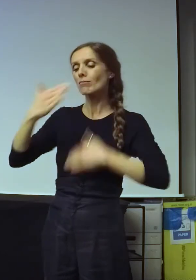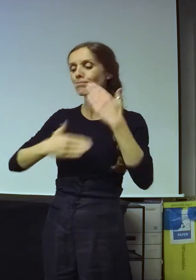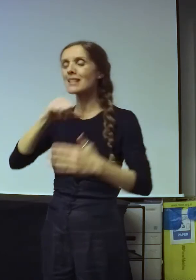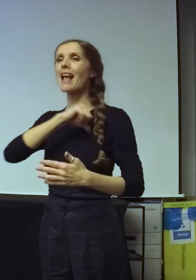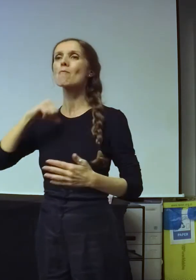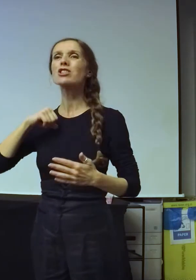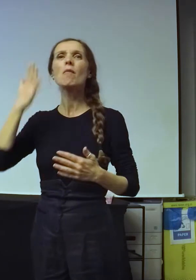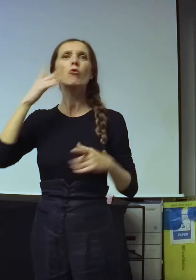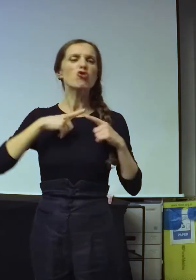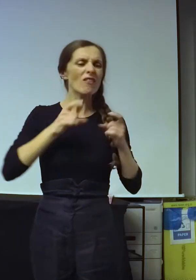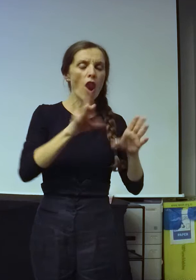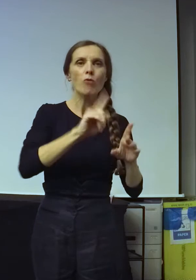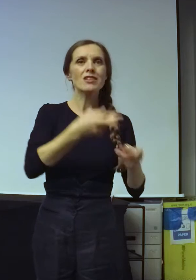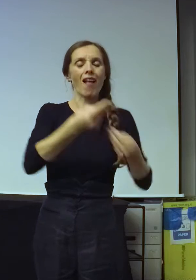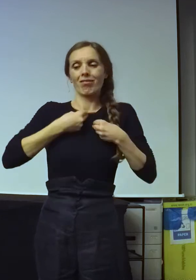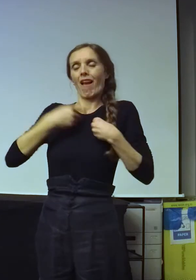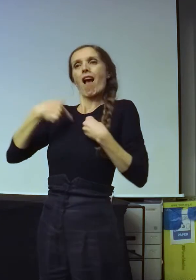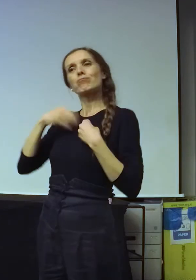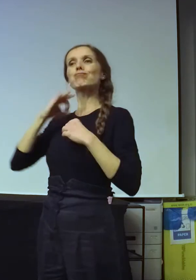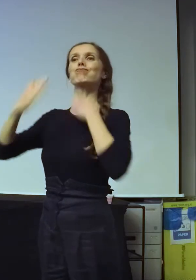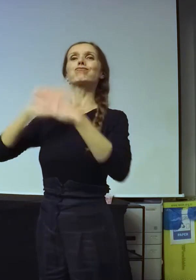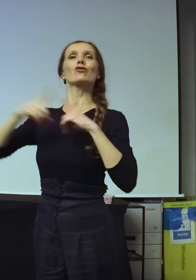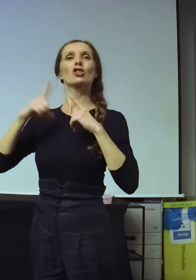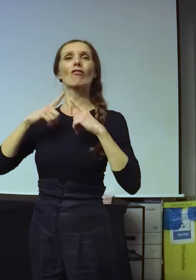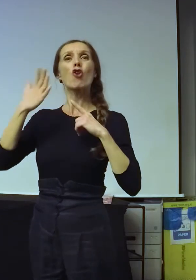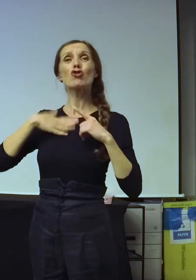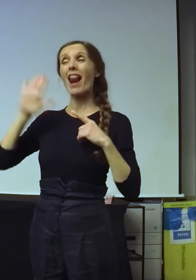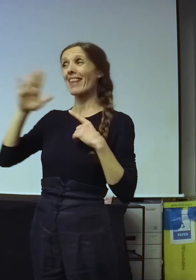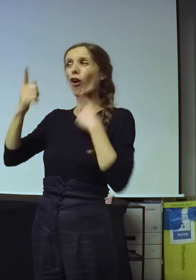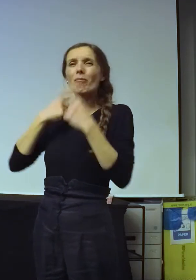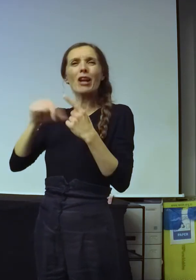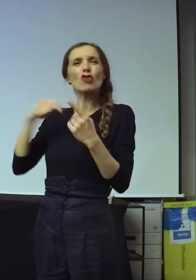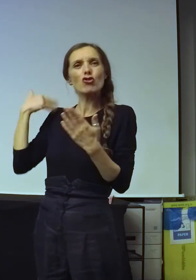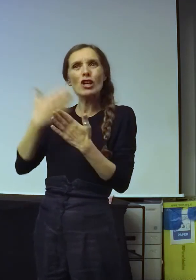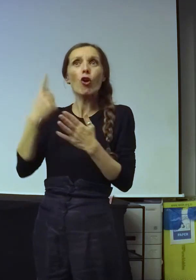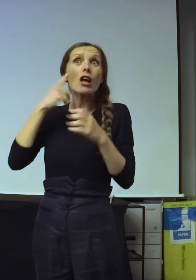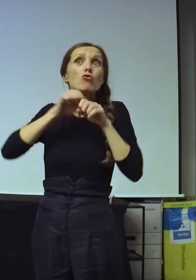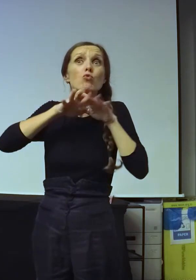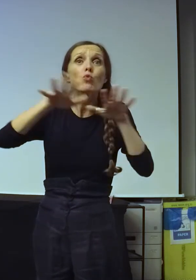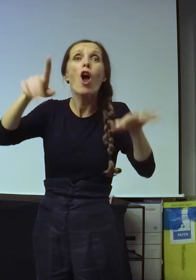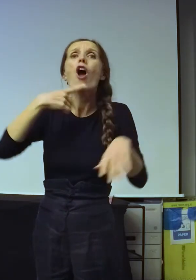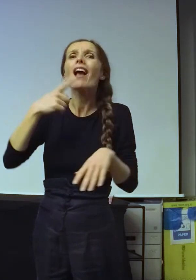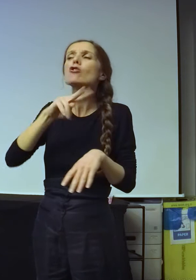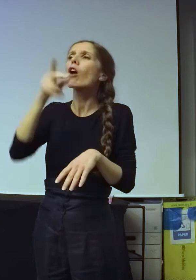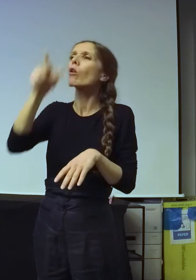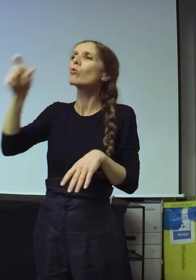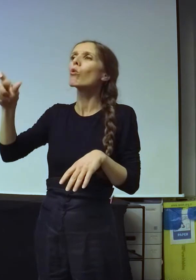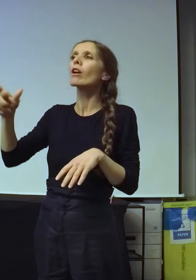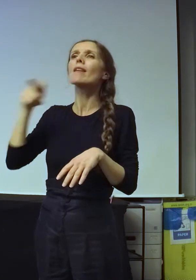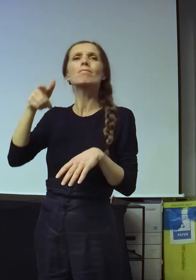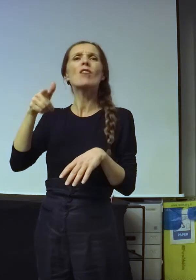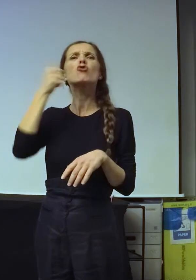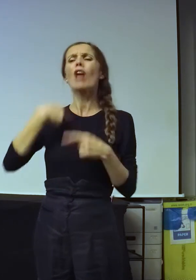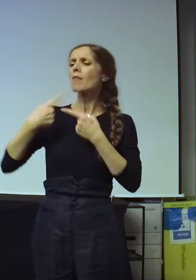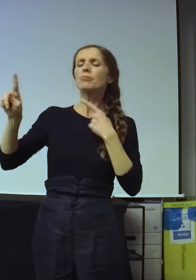osamostali i skloni sa iste te ulice. Želeo bi da njegova priča dođe do što većeg broja ljudi, a za sebe kaže da ga od drugih izdvaja to